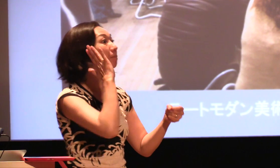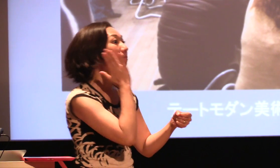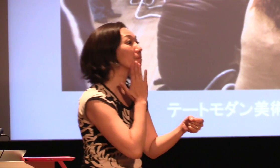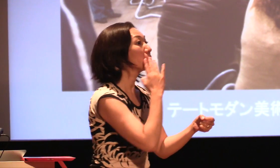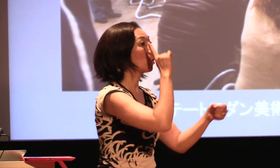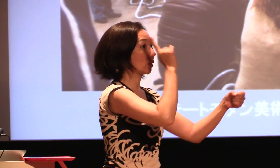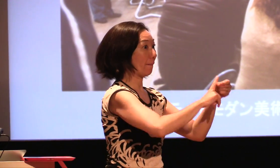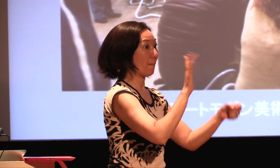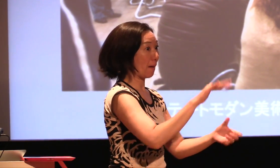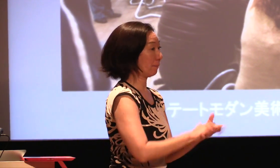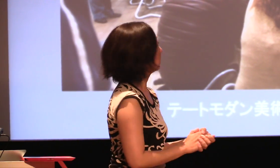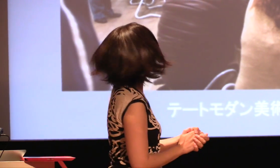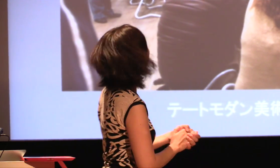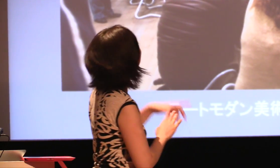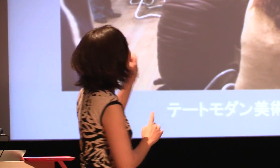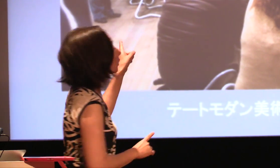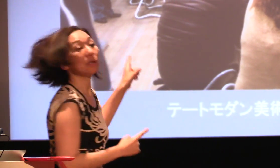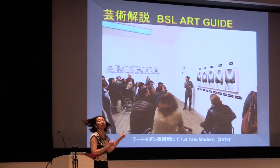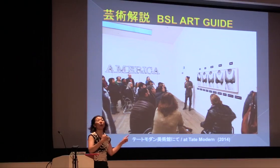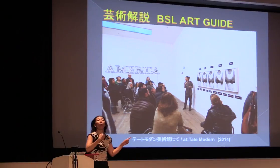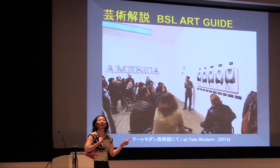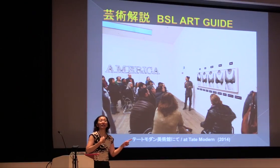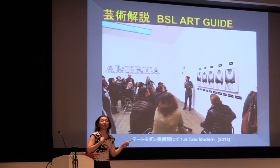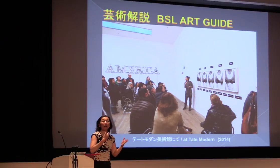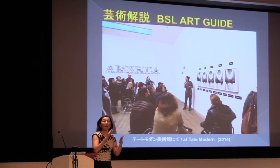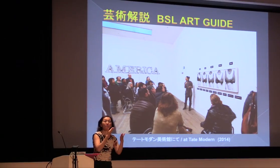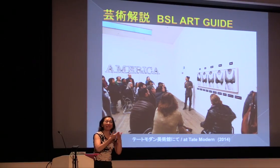でやっております。私は